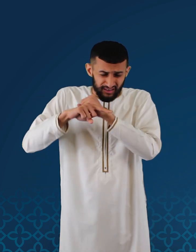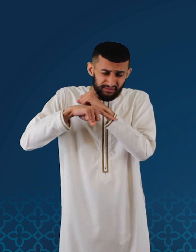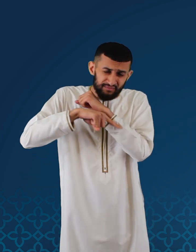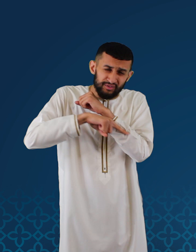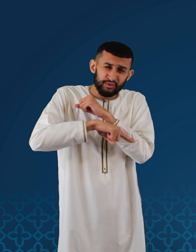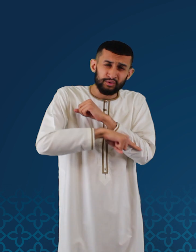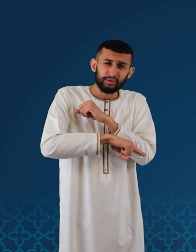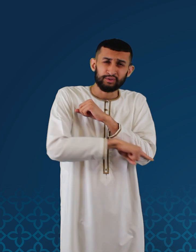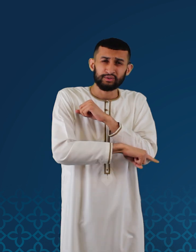المسكين